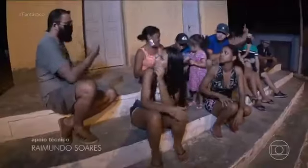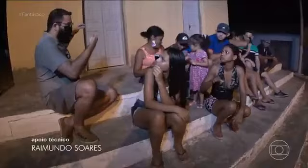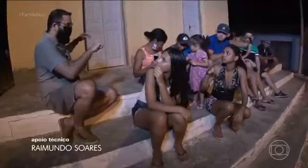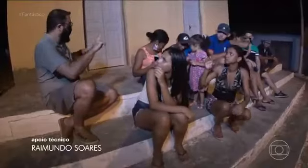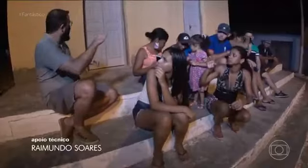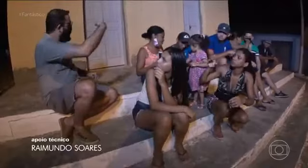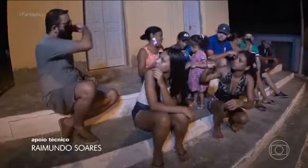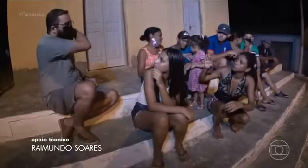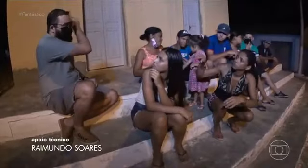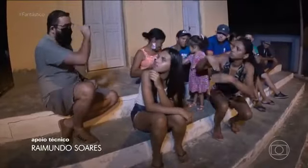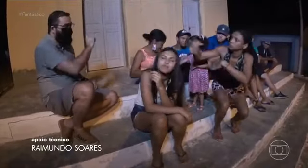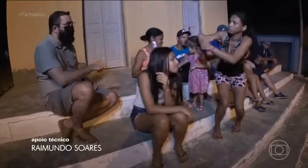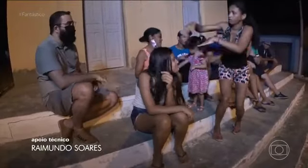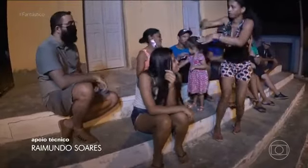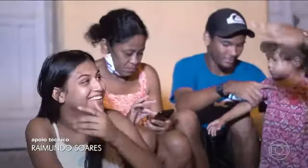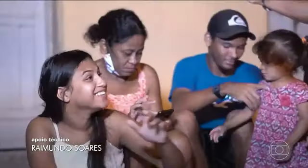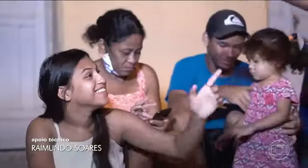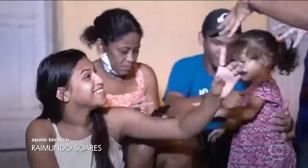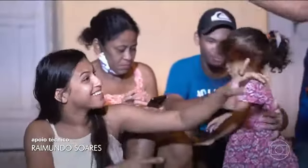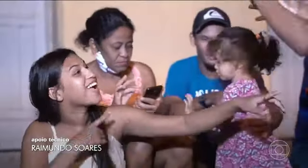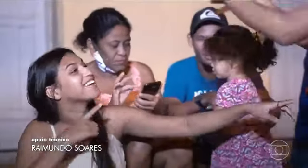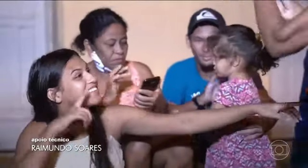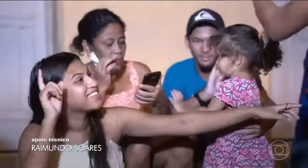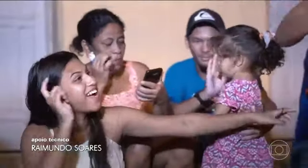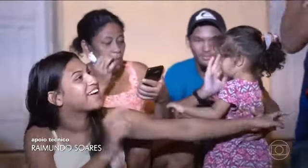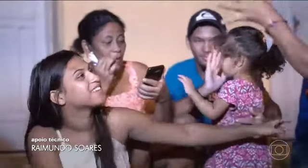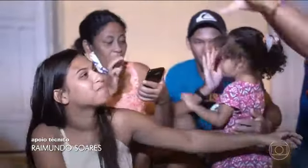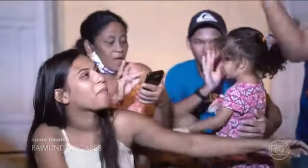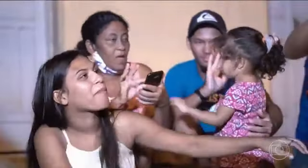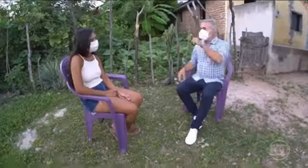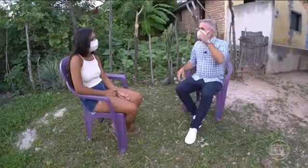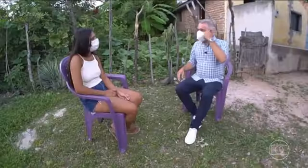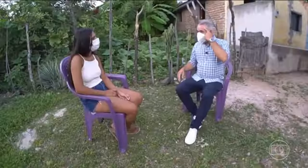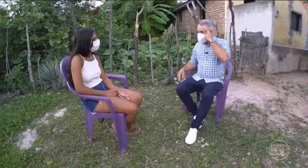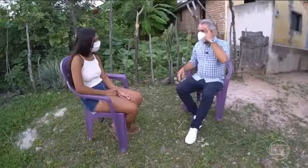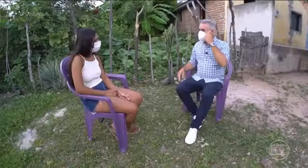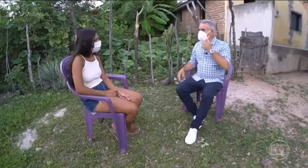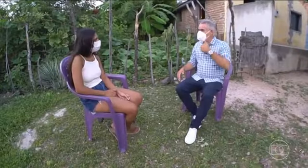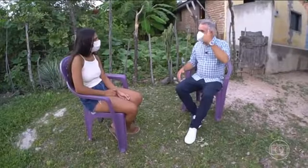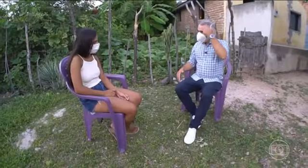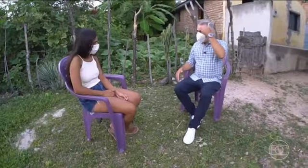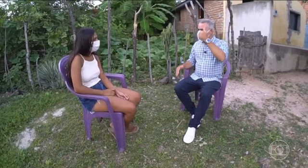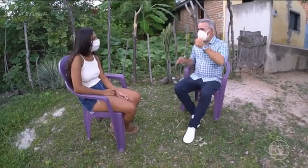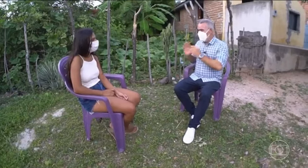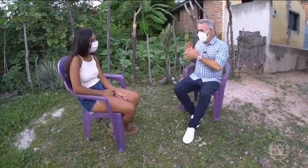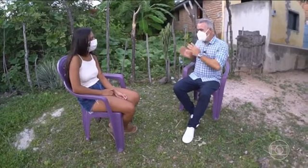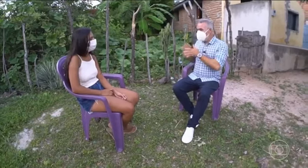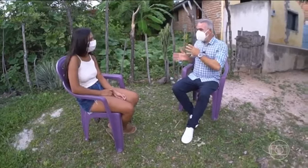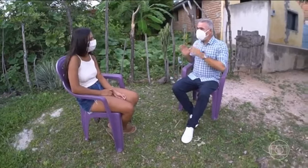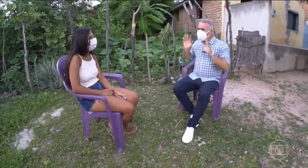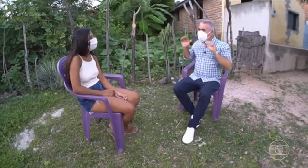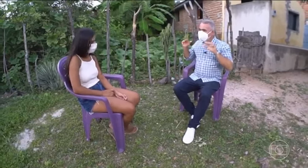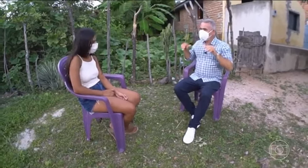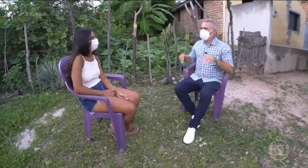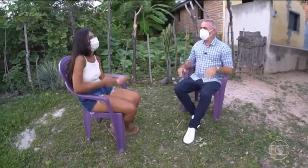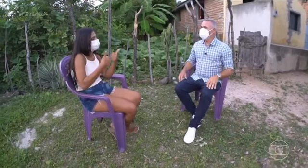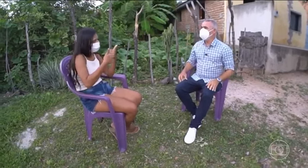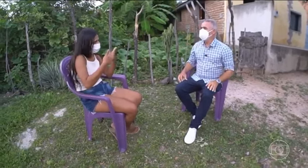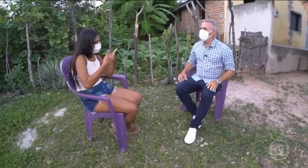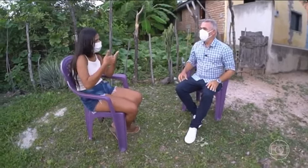casa, aprendeu a cena e na escola, Libras. Você pensa melhor em Libras ou cena? A intérprete